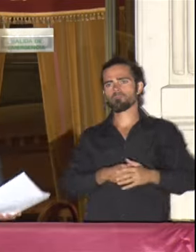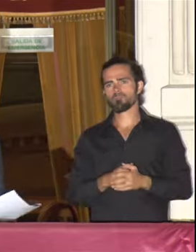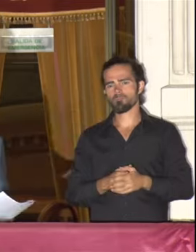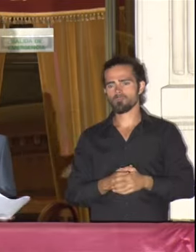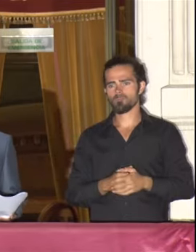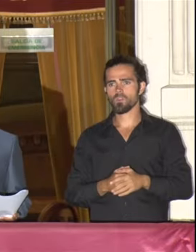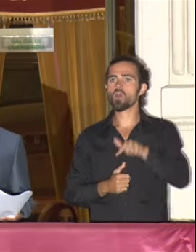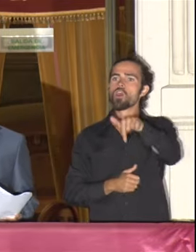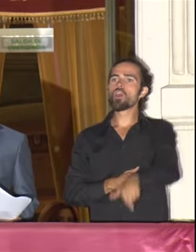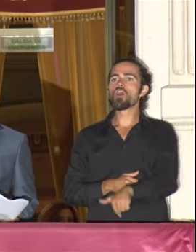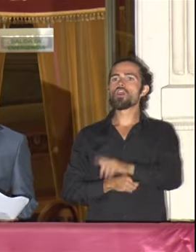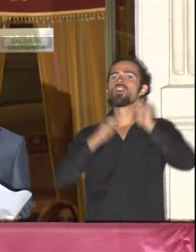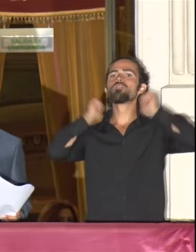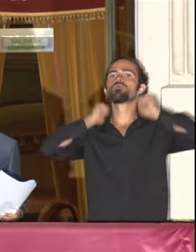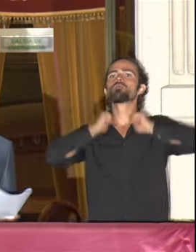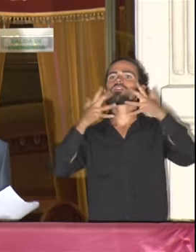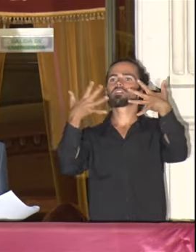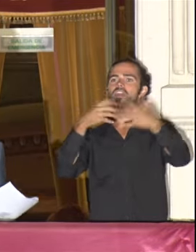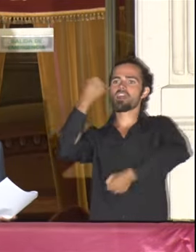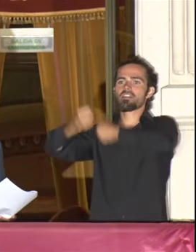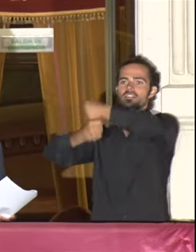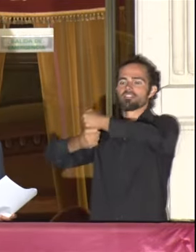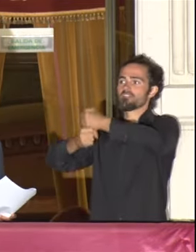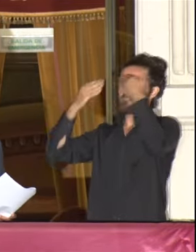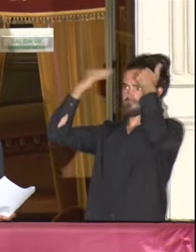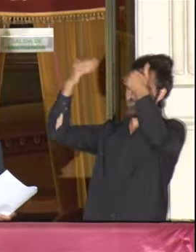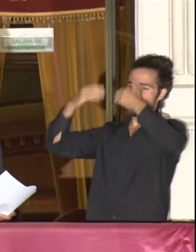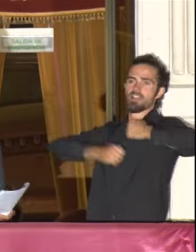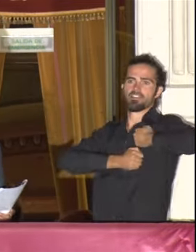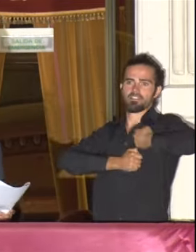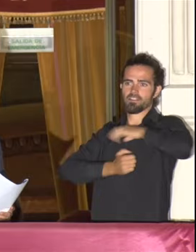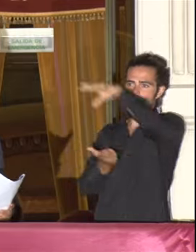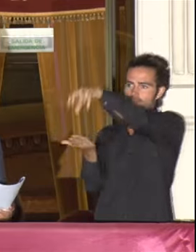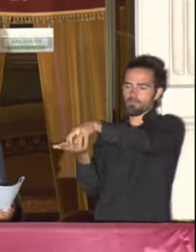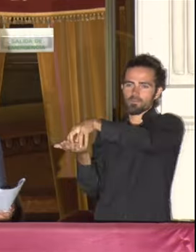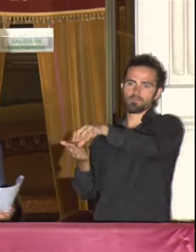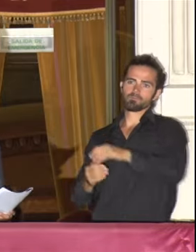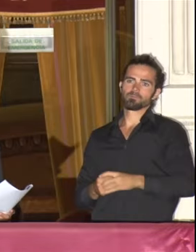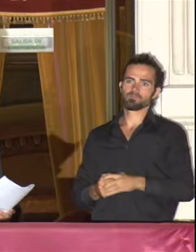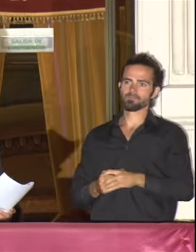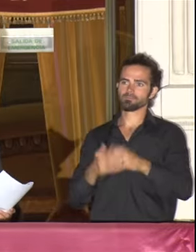Hoy cumple 10 años. Felicidades, querido museo. Y felicidades.